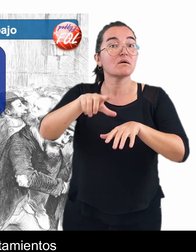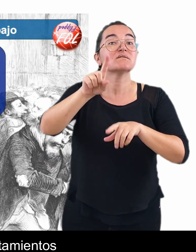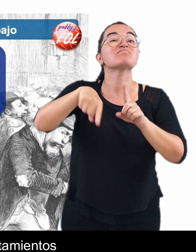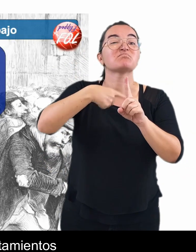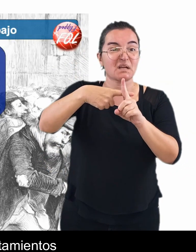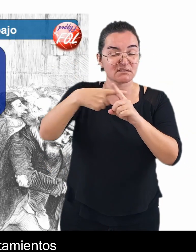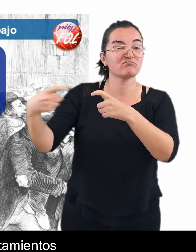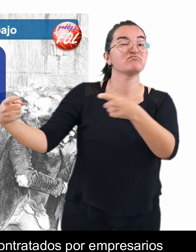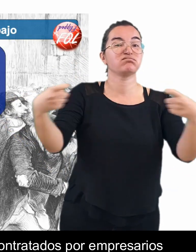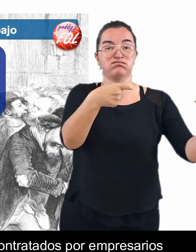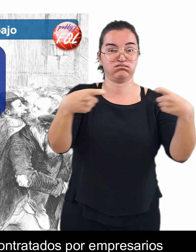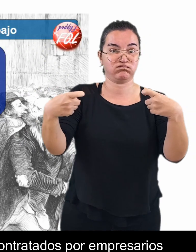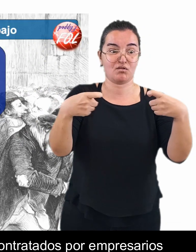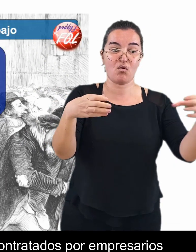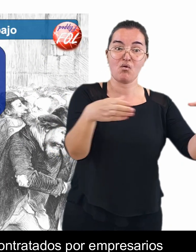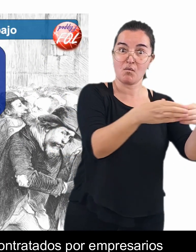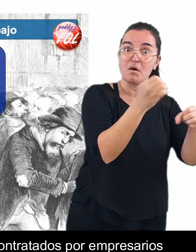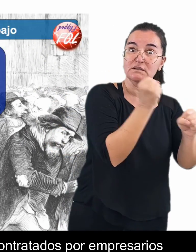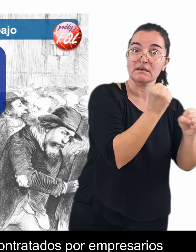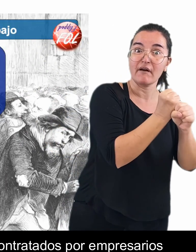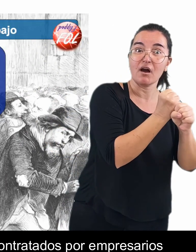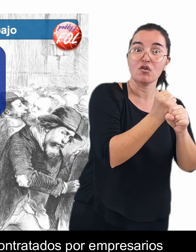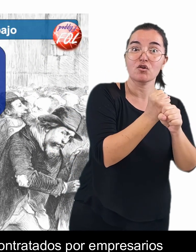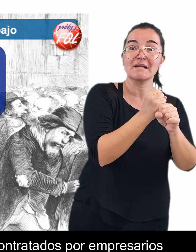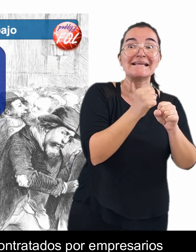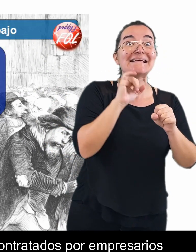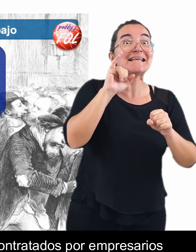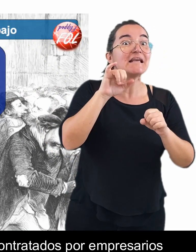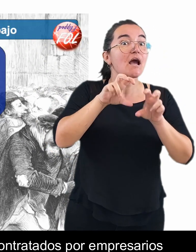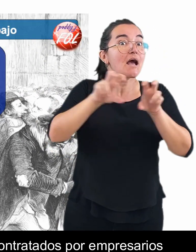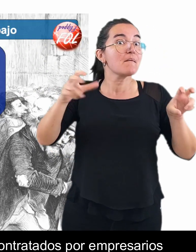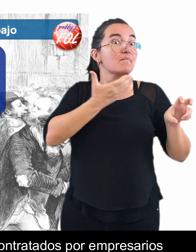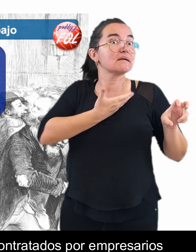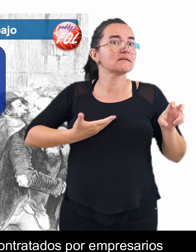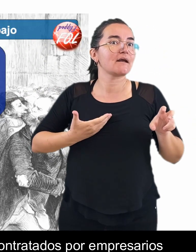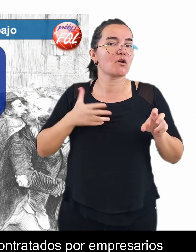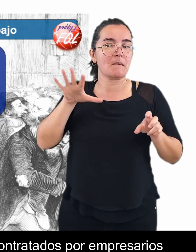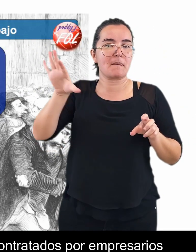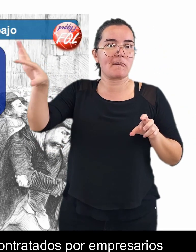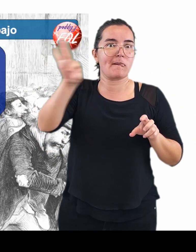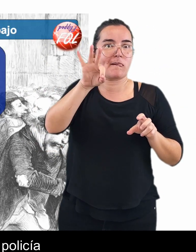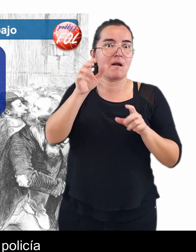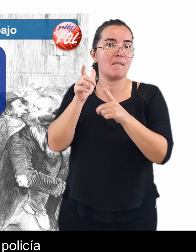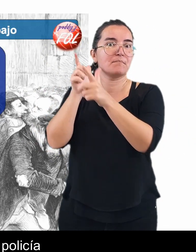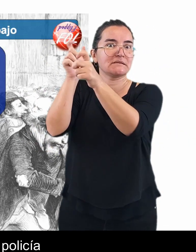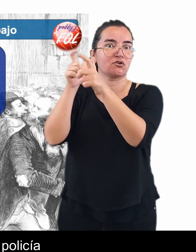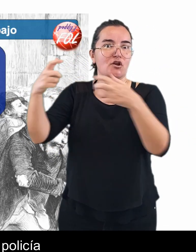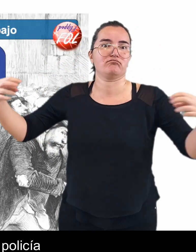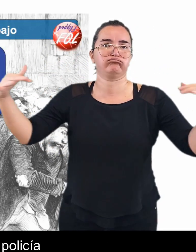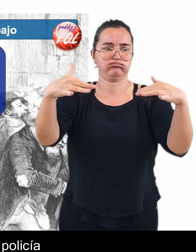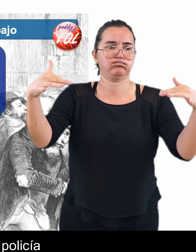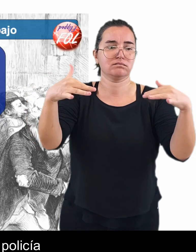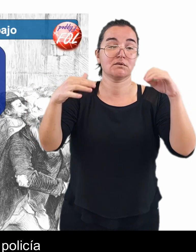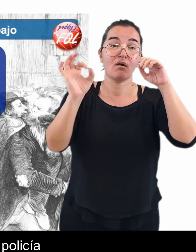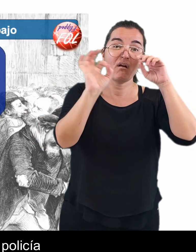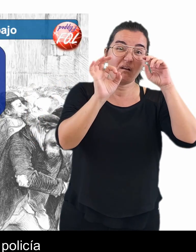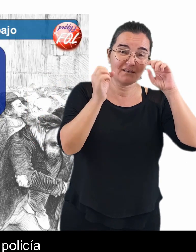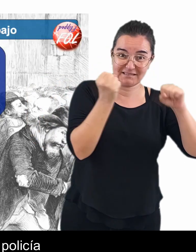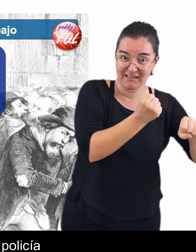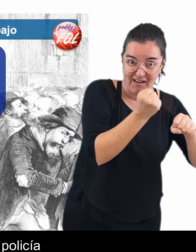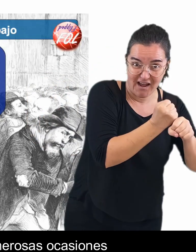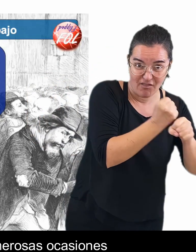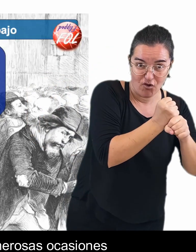y enfrentamientos entre grupos de trabajadores y pistoleros contratados por empresarios, entre trabajadores y